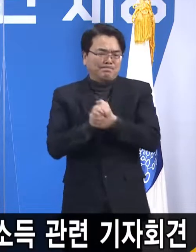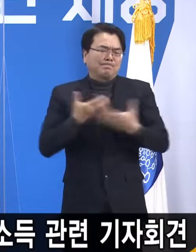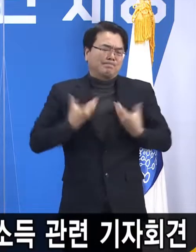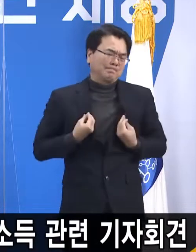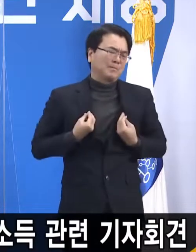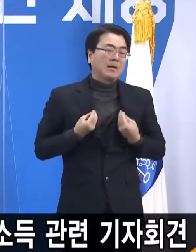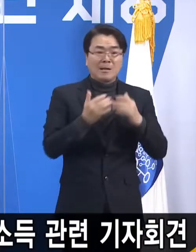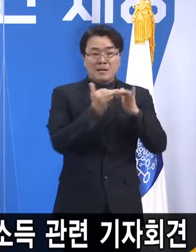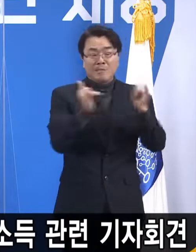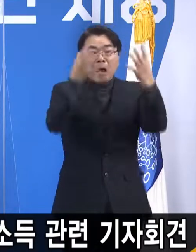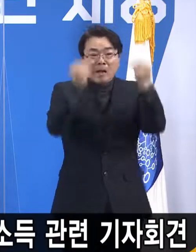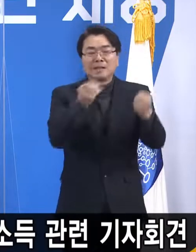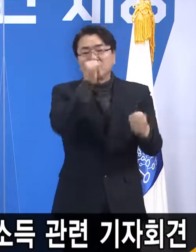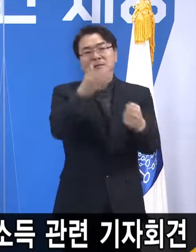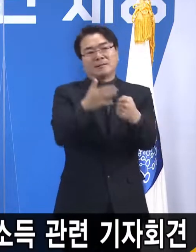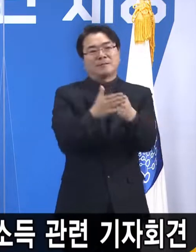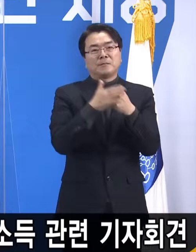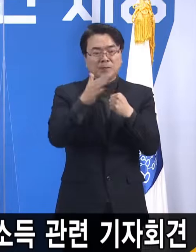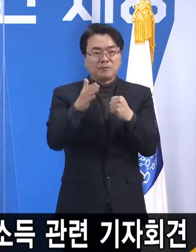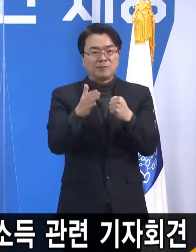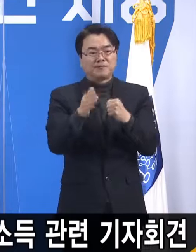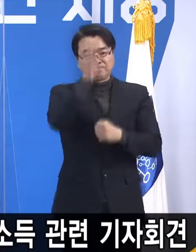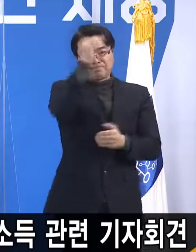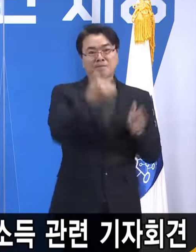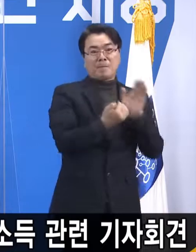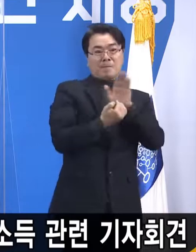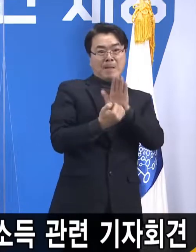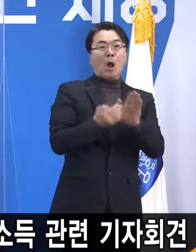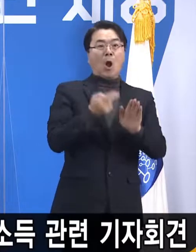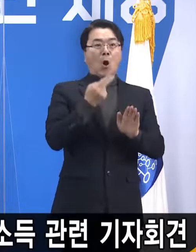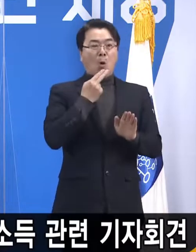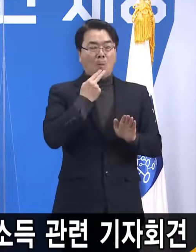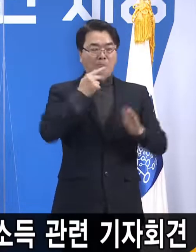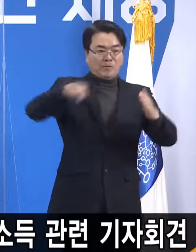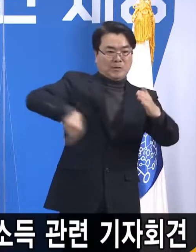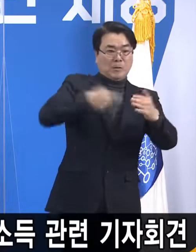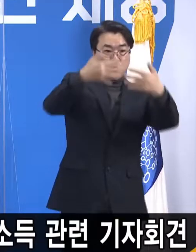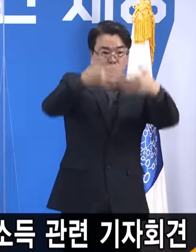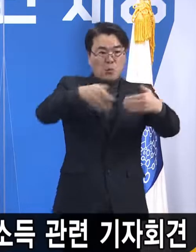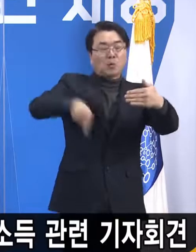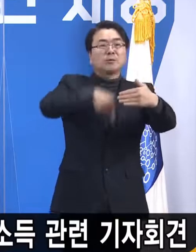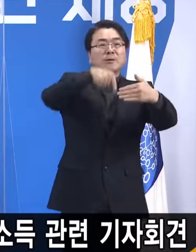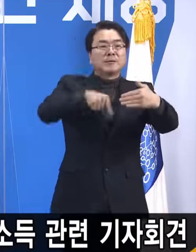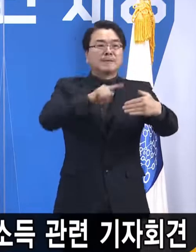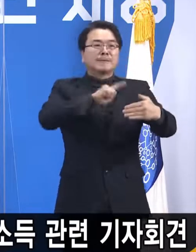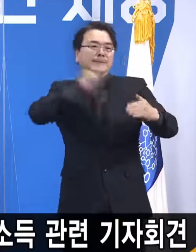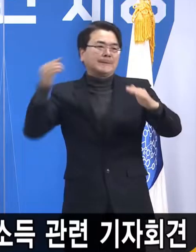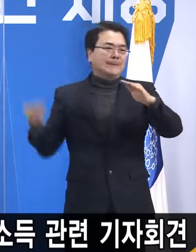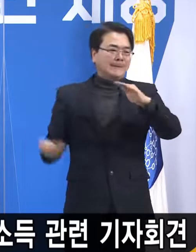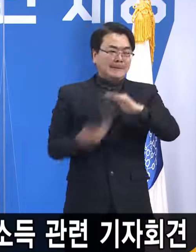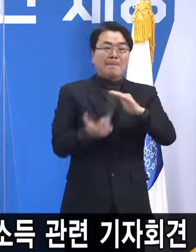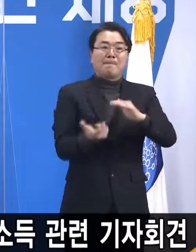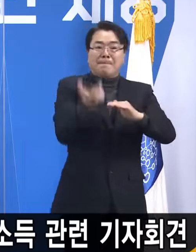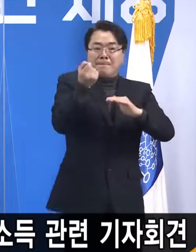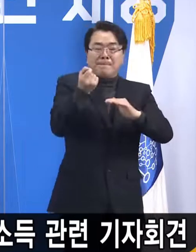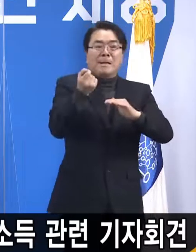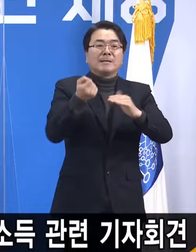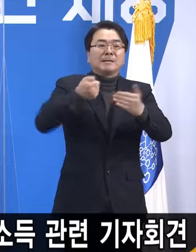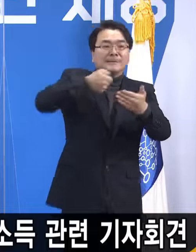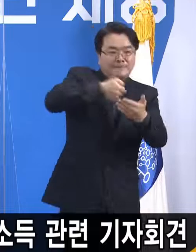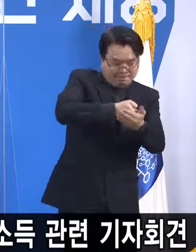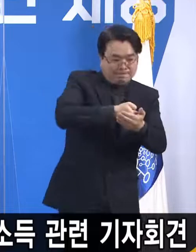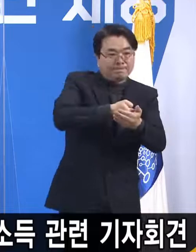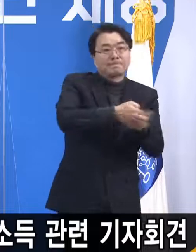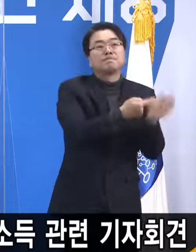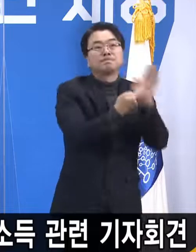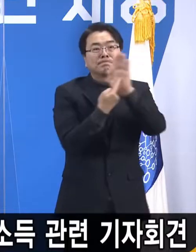많으신 만큼 방역에 지장을 초래하지 않는 범위 내에서 최대한 빠른 시일 안에 결정하도록